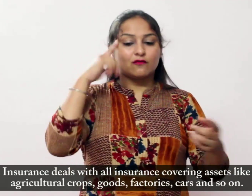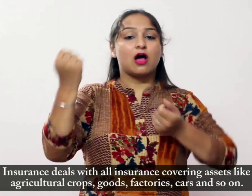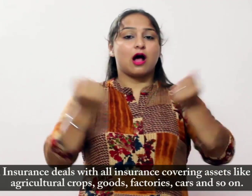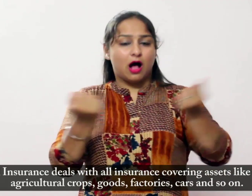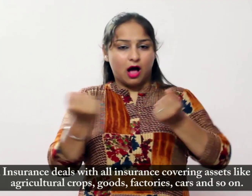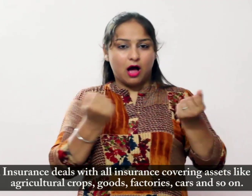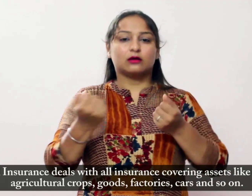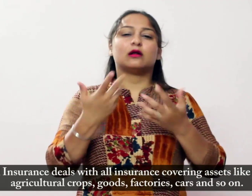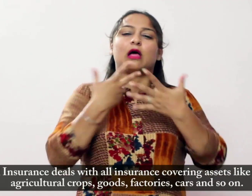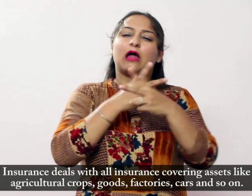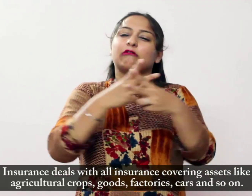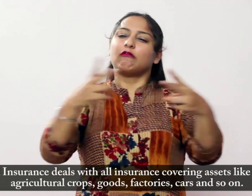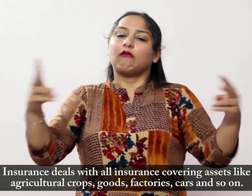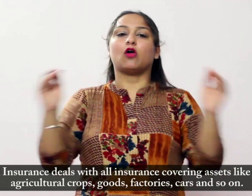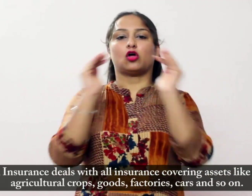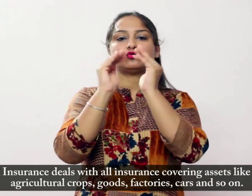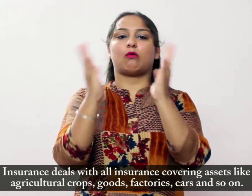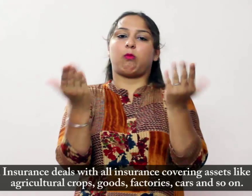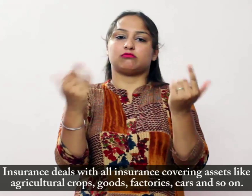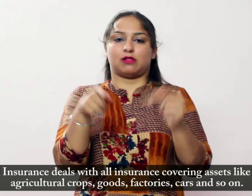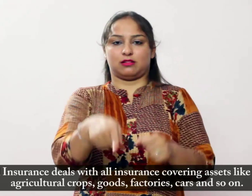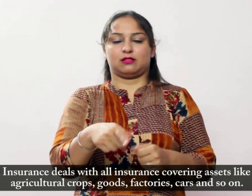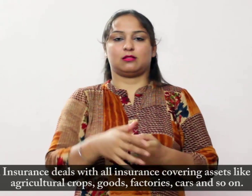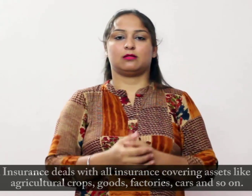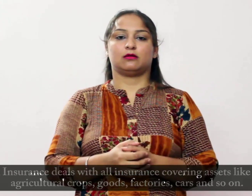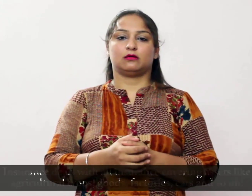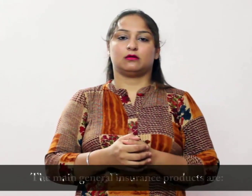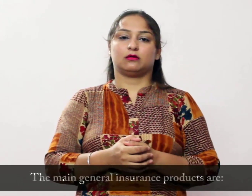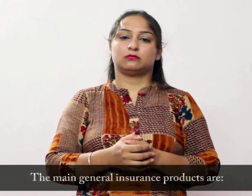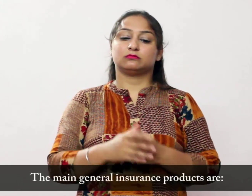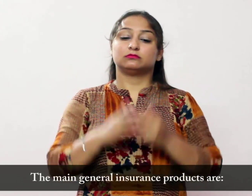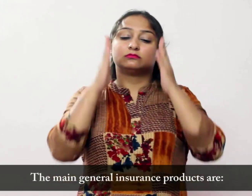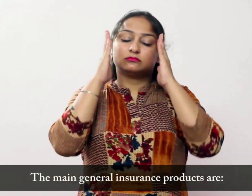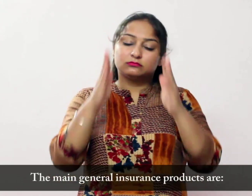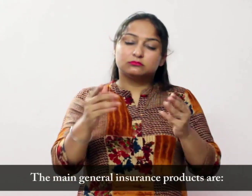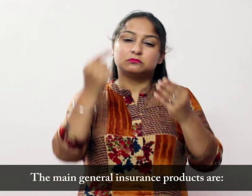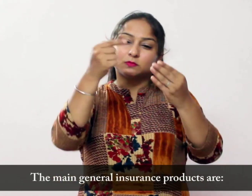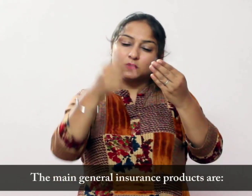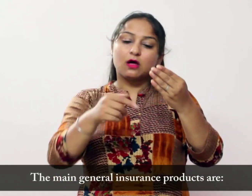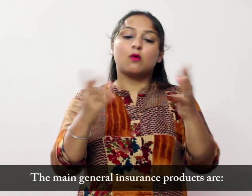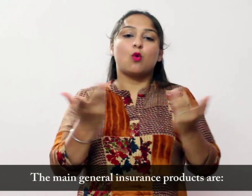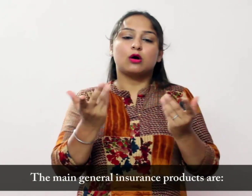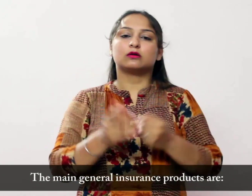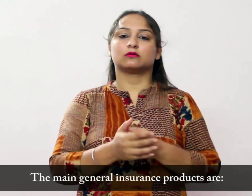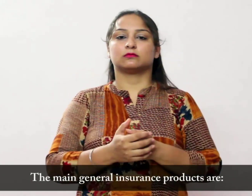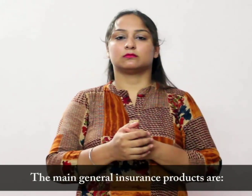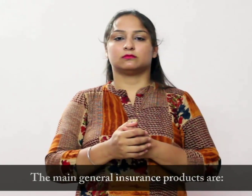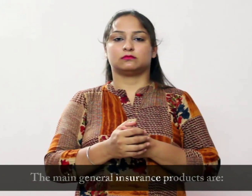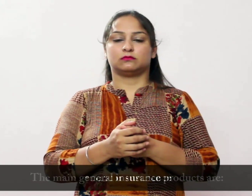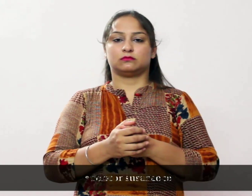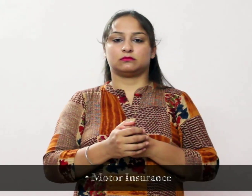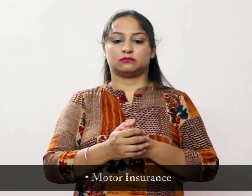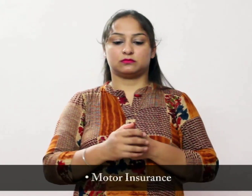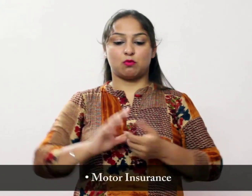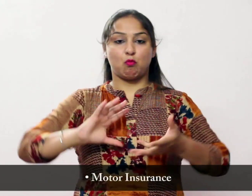कवर परिसंपत्तियों से संबंधित हैं। मुख्य सामान्य बीमा उत्पाद हैं मोटर